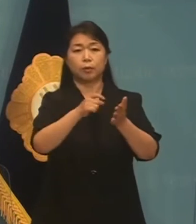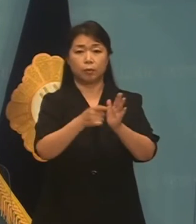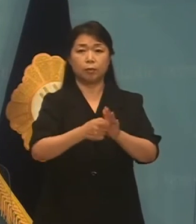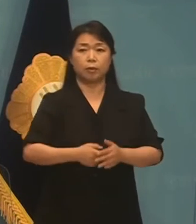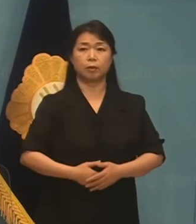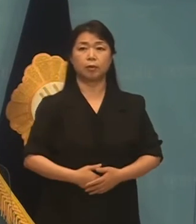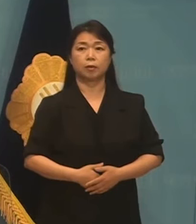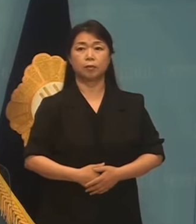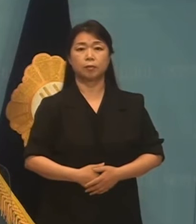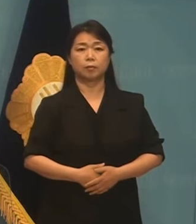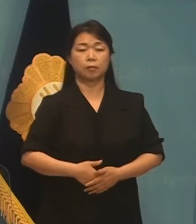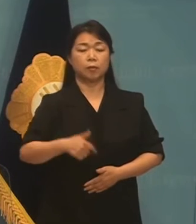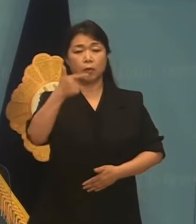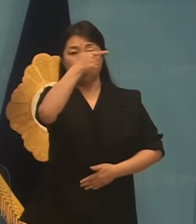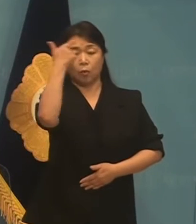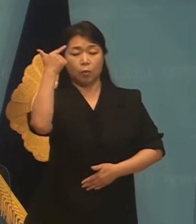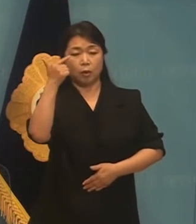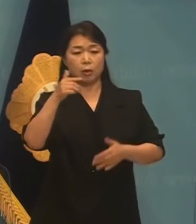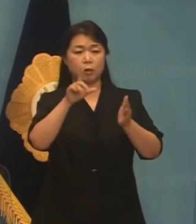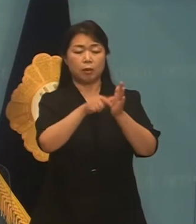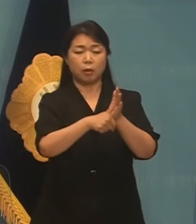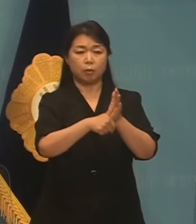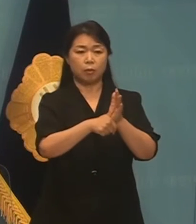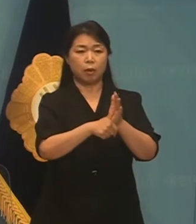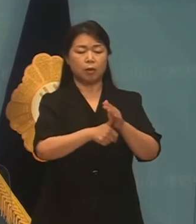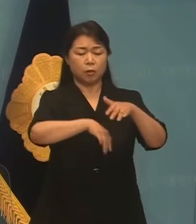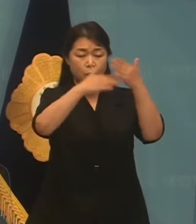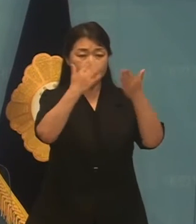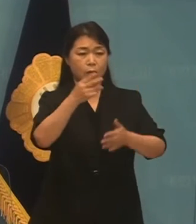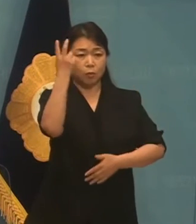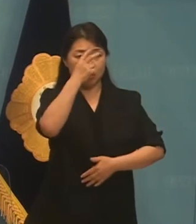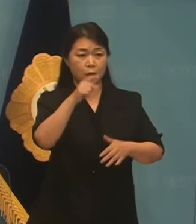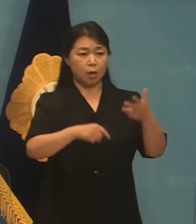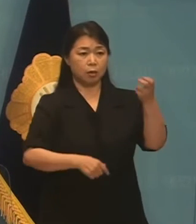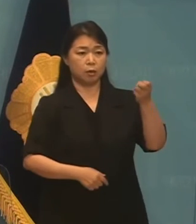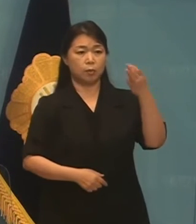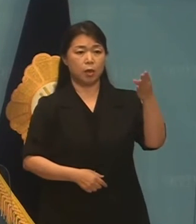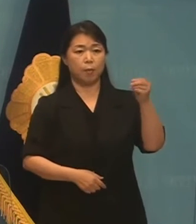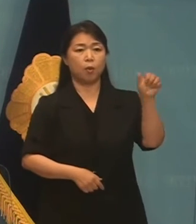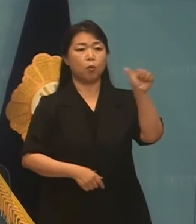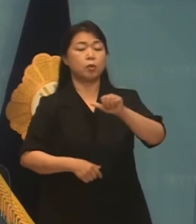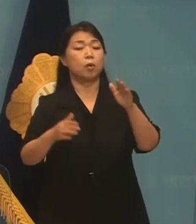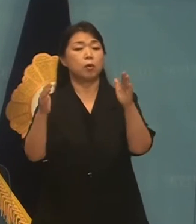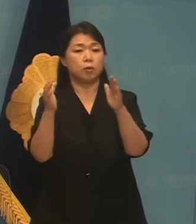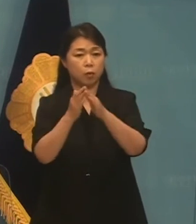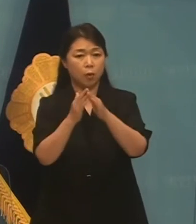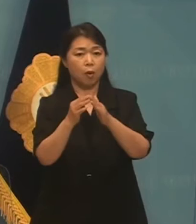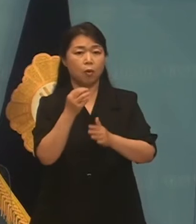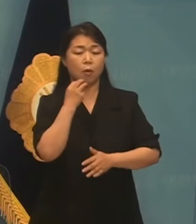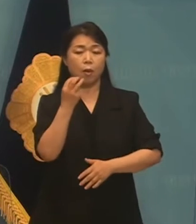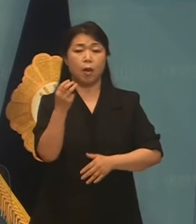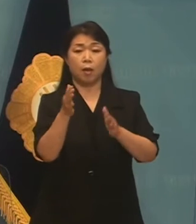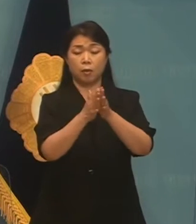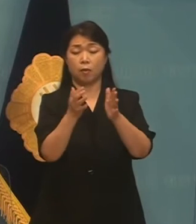시절의 전체 조사 대상 74만 5천호의 서울 아파트값